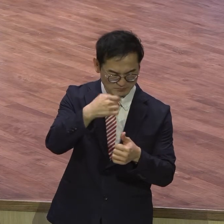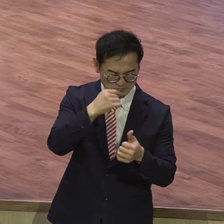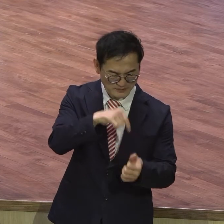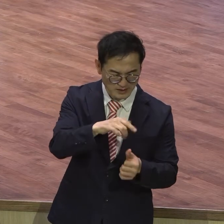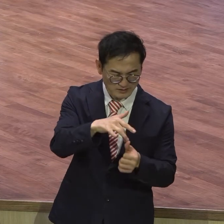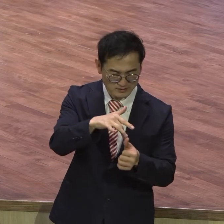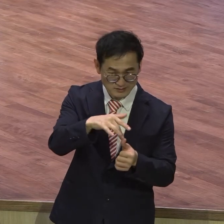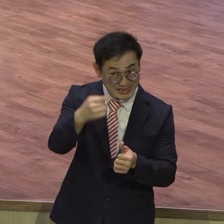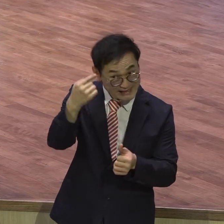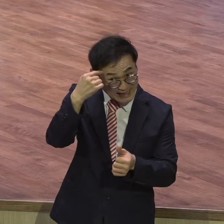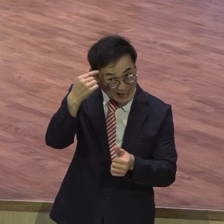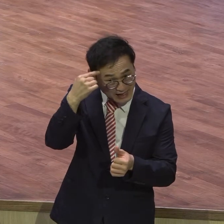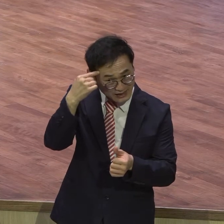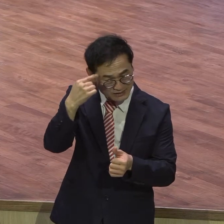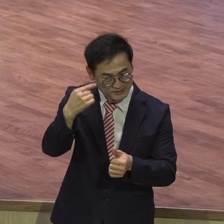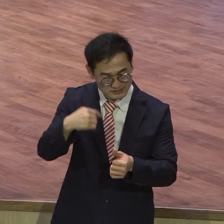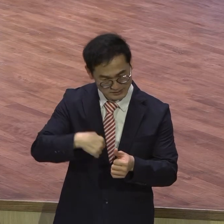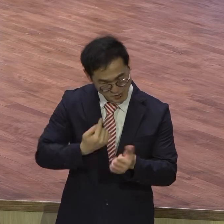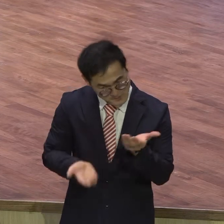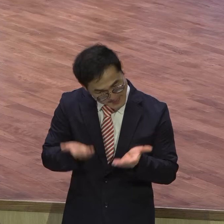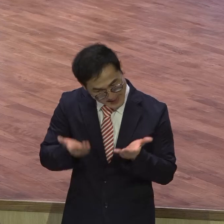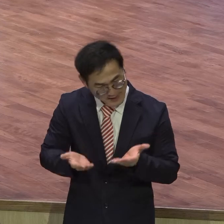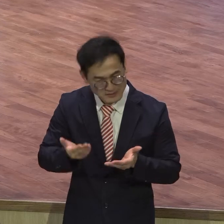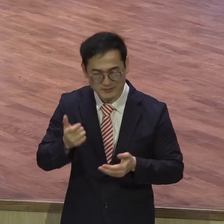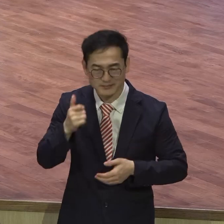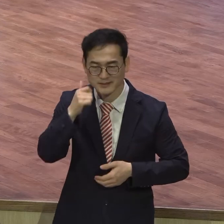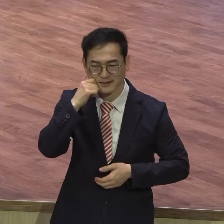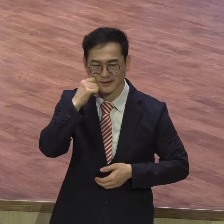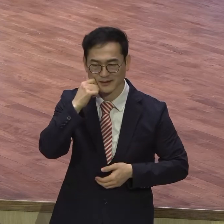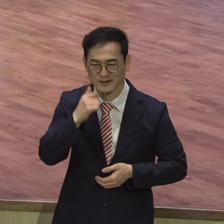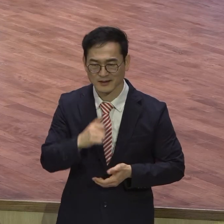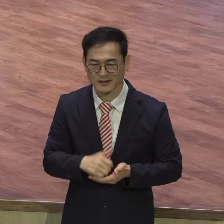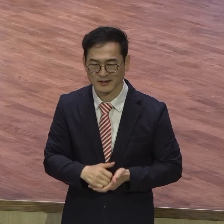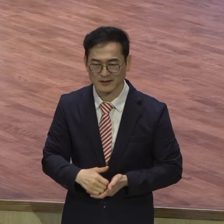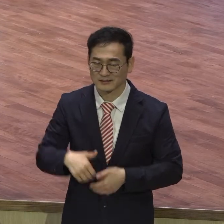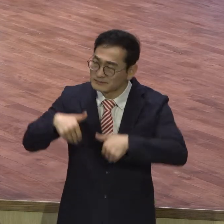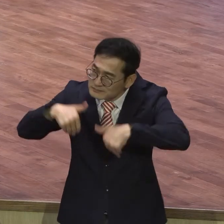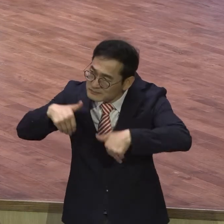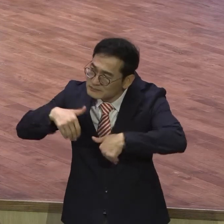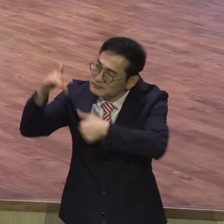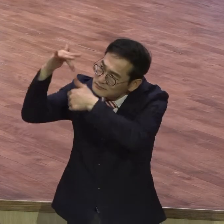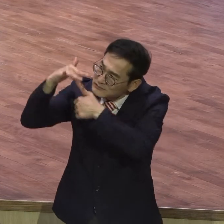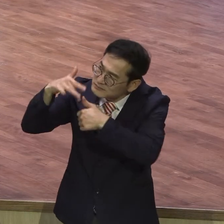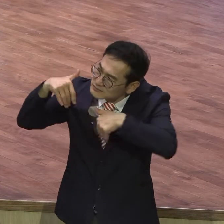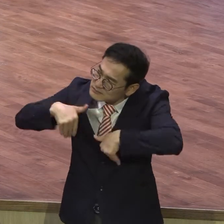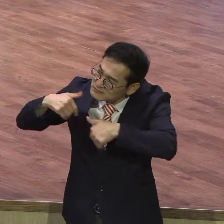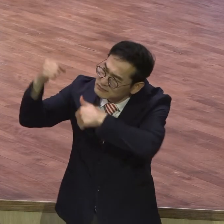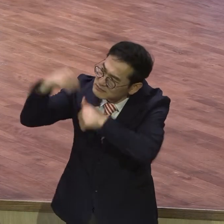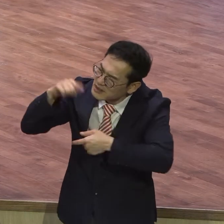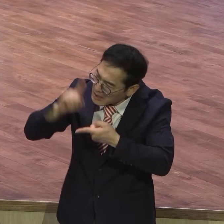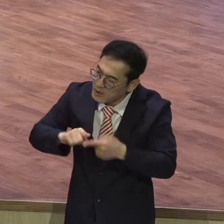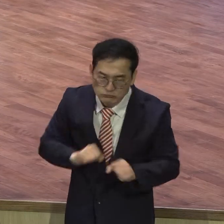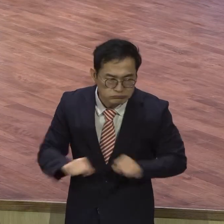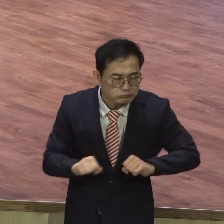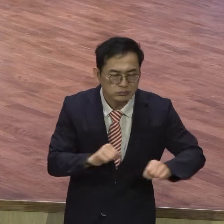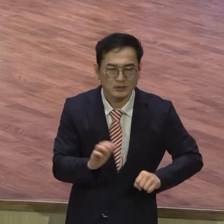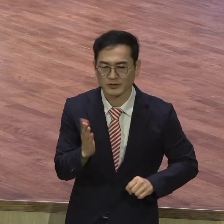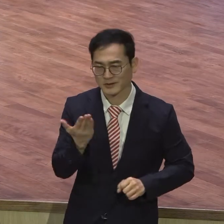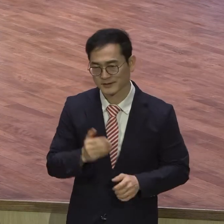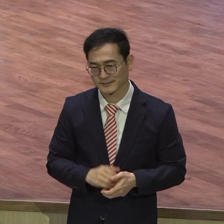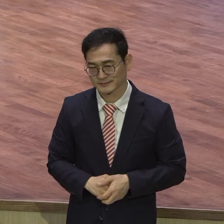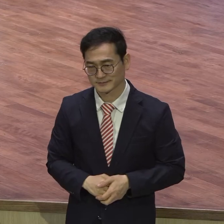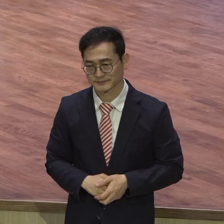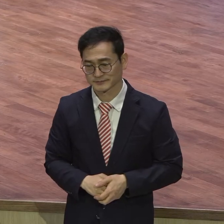생각과 다르게 행동합니다 받은 은혜와 다르게 행동합니다 귀신의 지배를 받는 대로 따르게 되어있어요 실제 귀신 들린